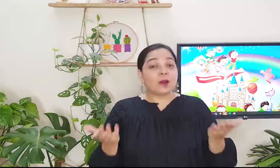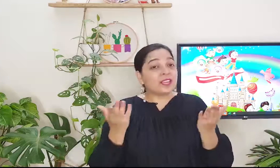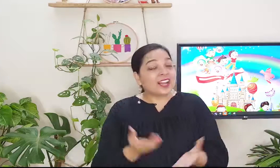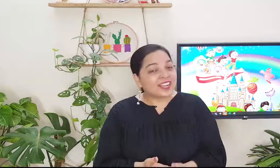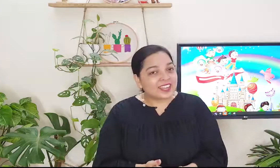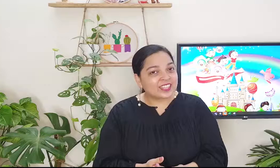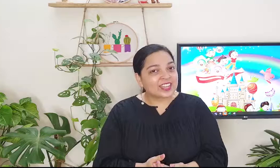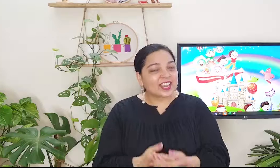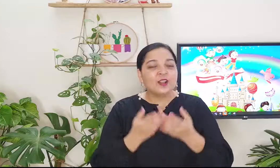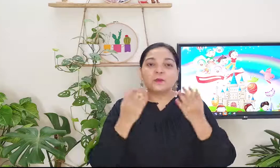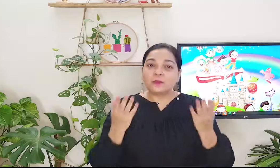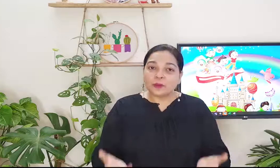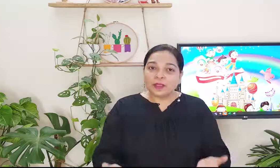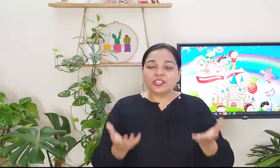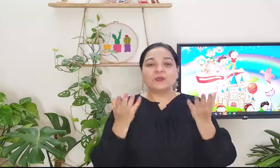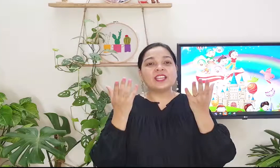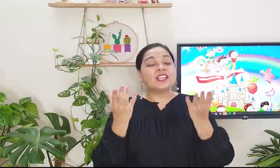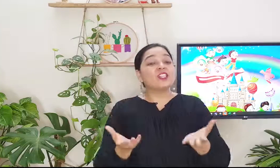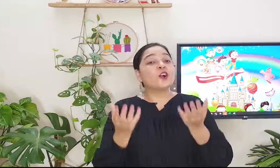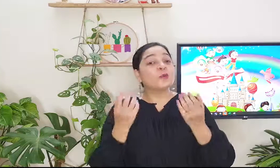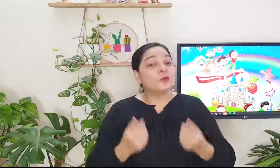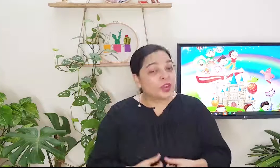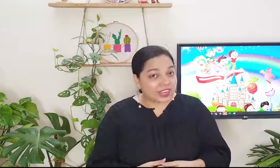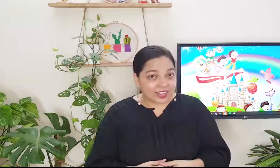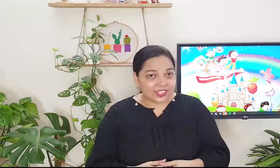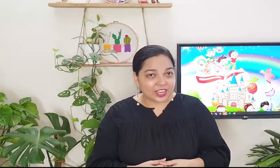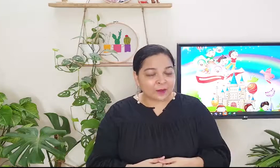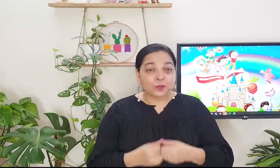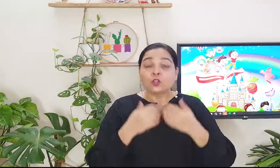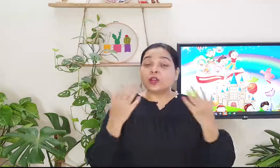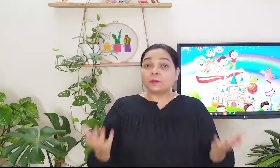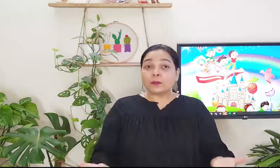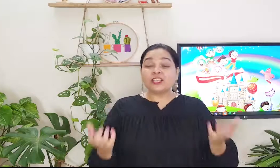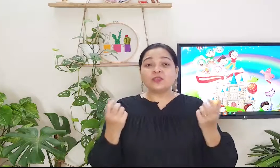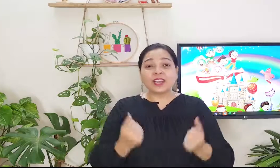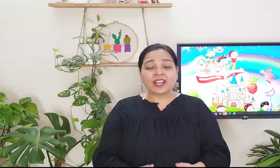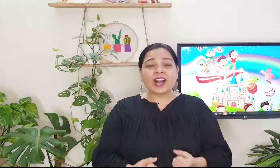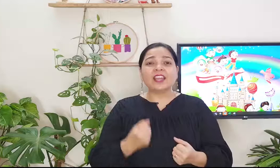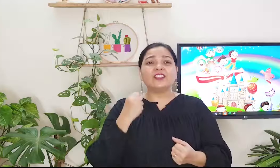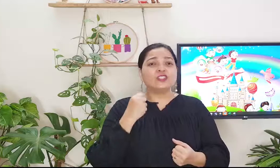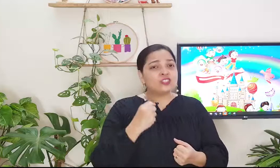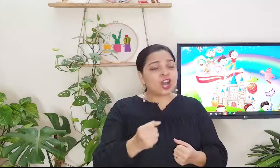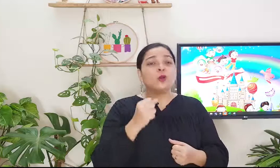করা চাই, ঈশ্বরের ইচ্ছাকে পূরণ করা চাই। তো যদি ঈশ্বর বলে